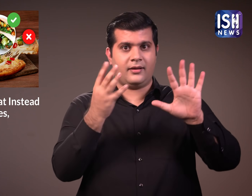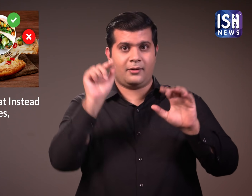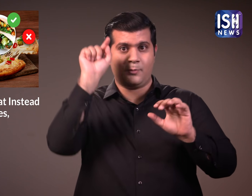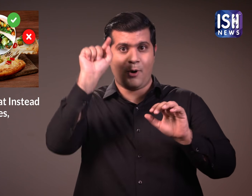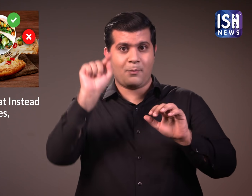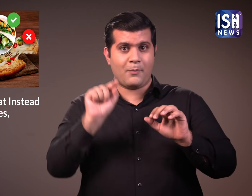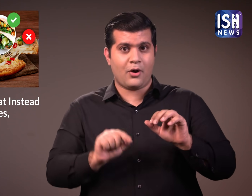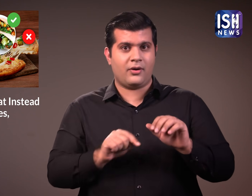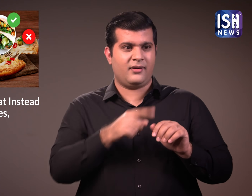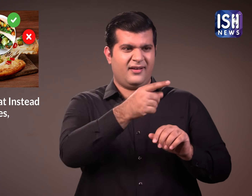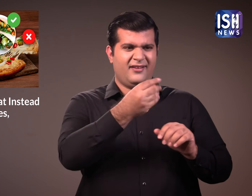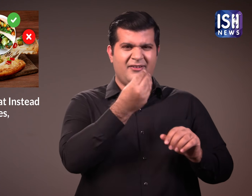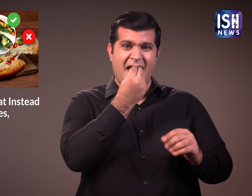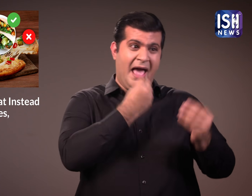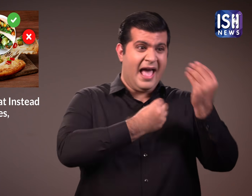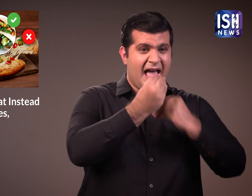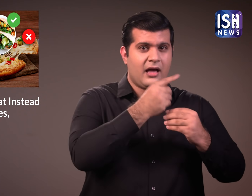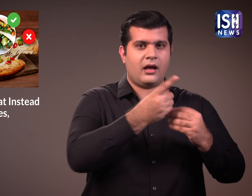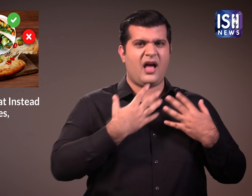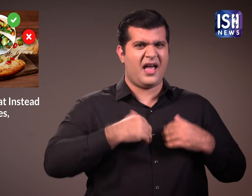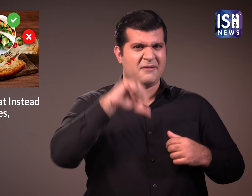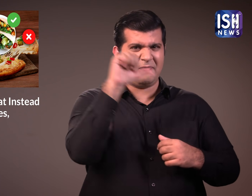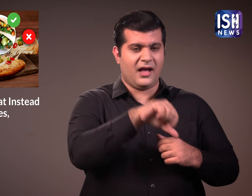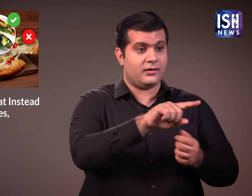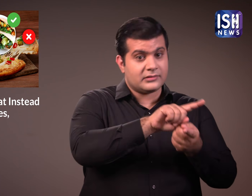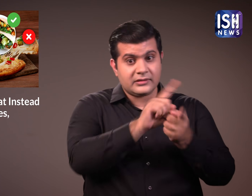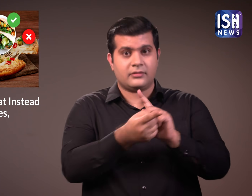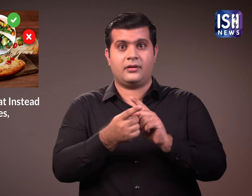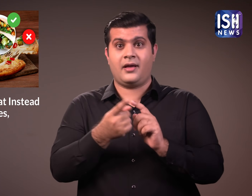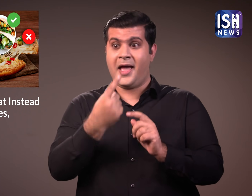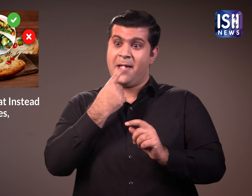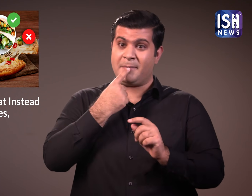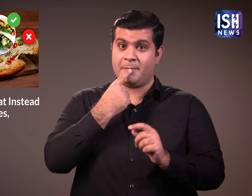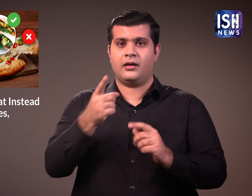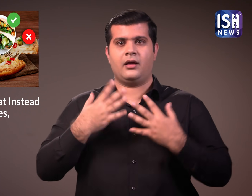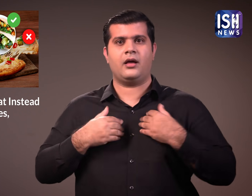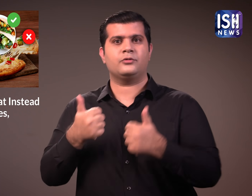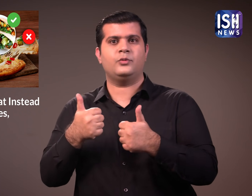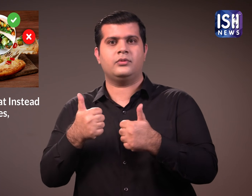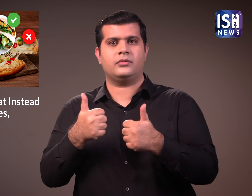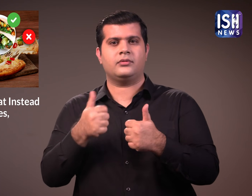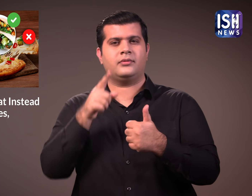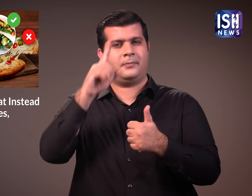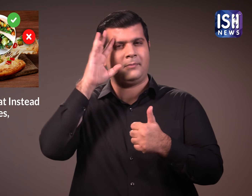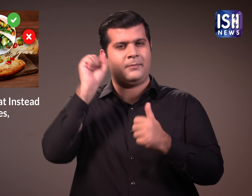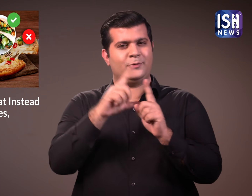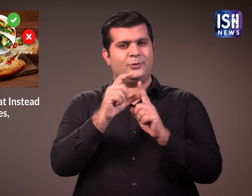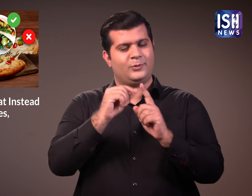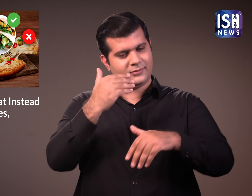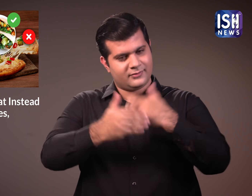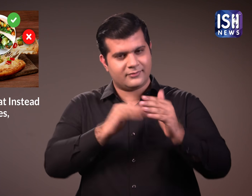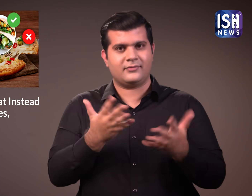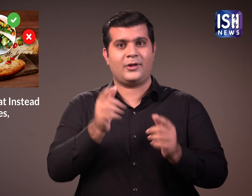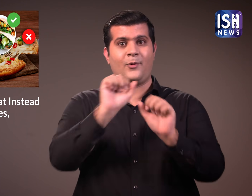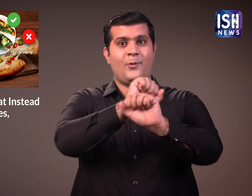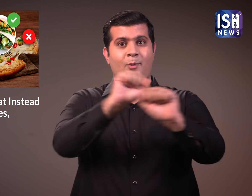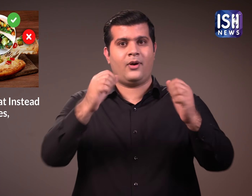मैंने अब आपको विबिन जंक फूड के 9 स्वस्थे कल्पों के बारे में बताया है। इसे जरूर